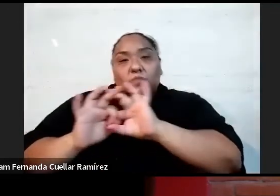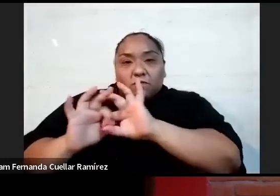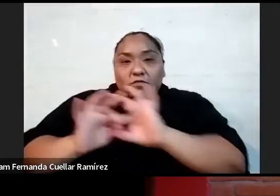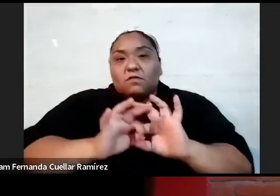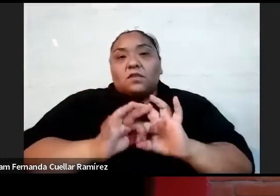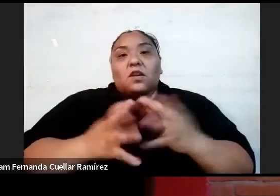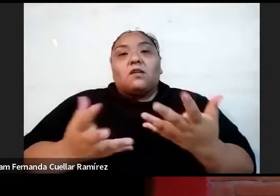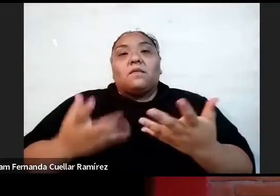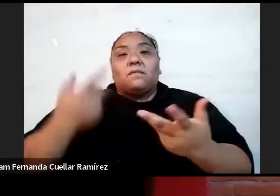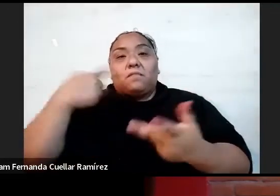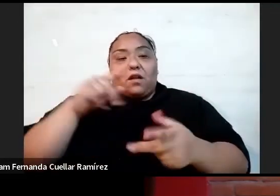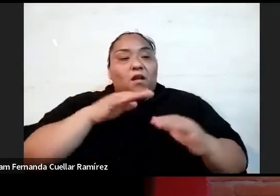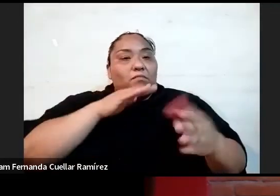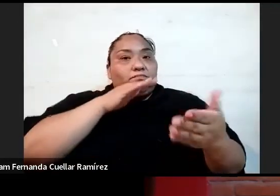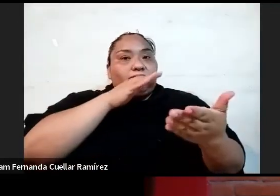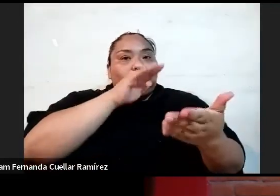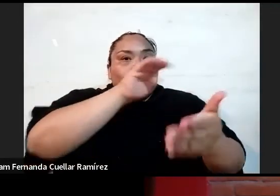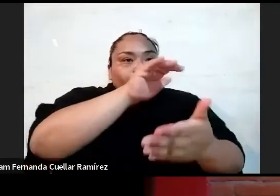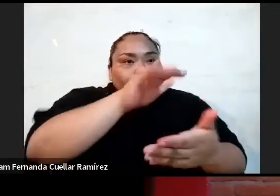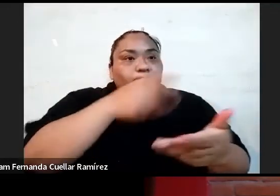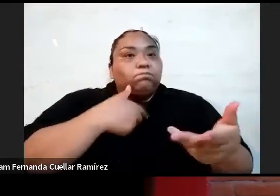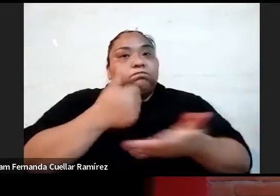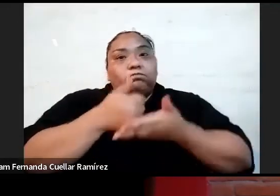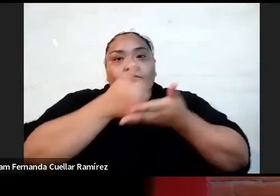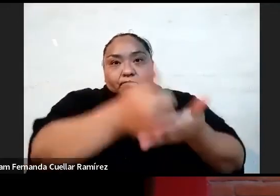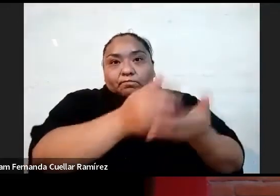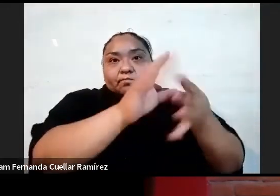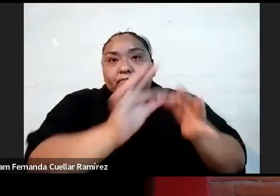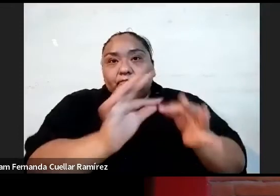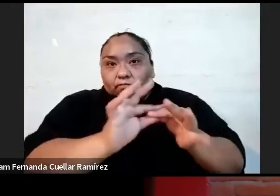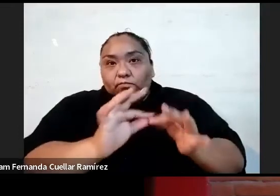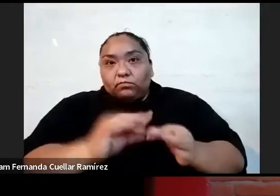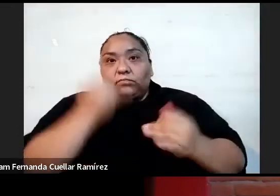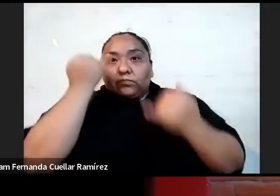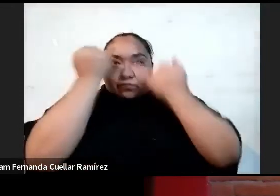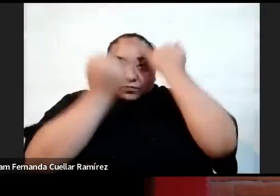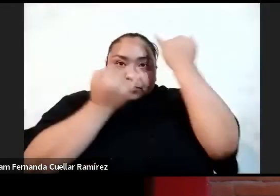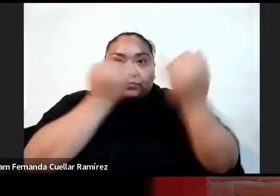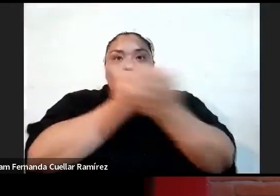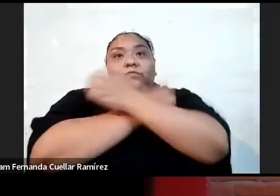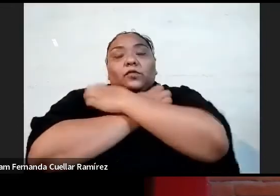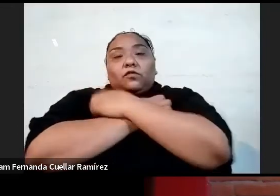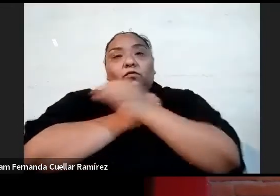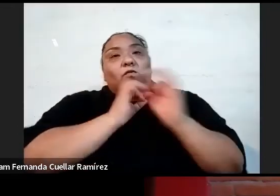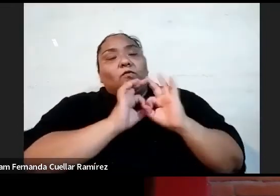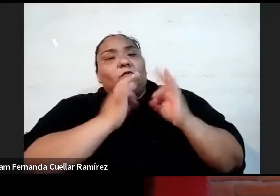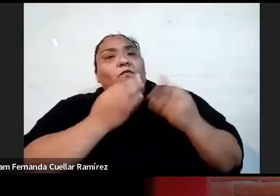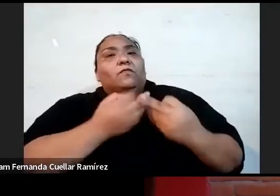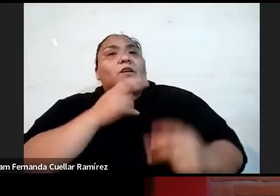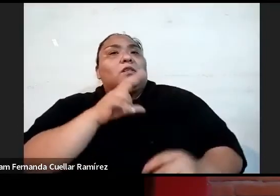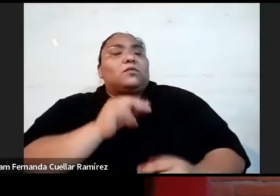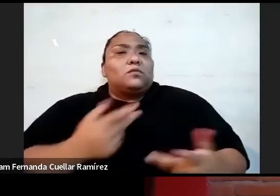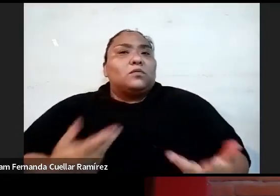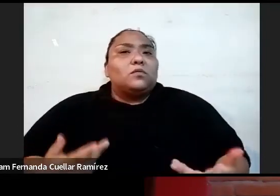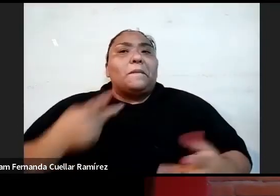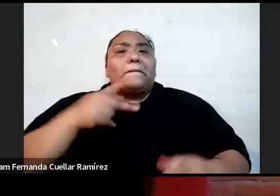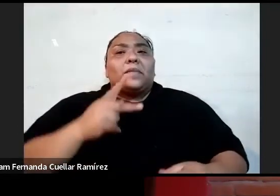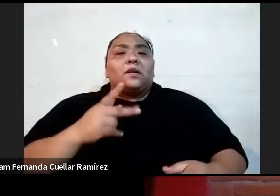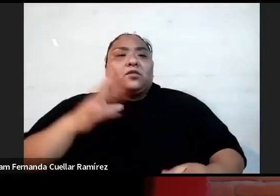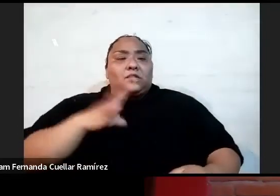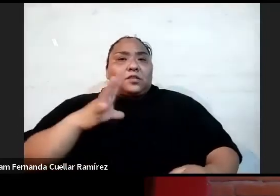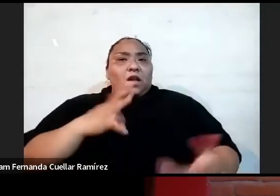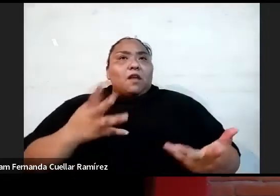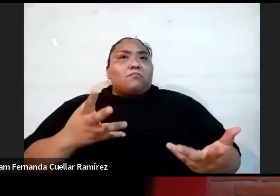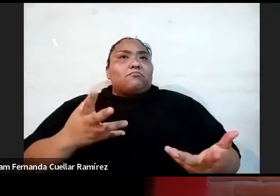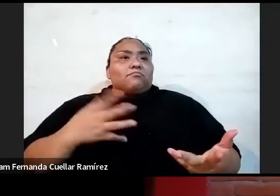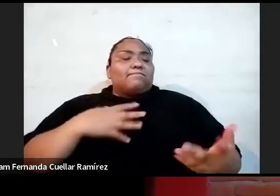orientando, no como esta idea de educarlos o de formarlos, sino justo como para tener alternativas,